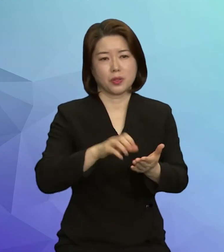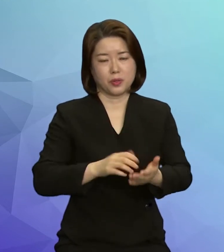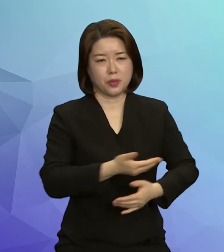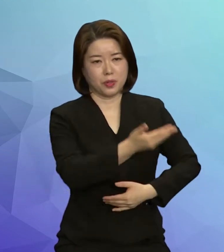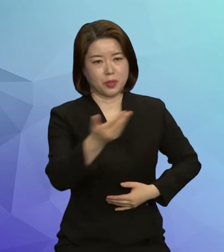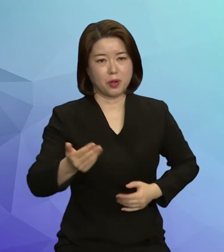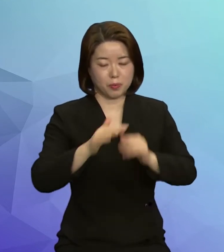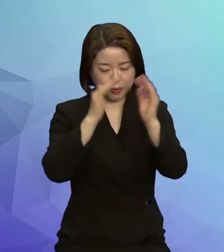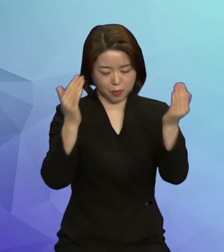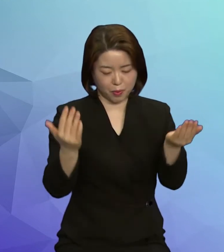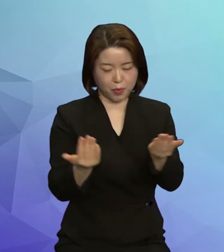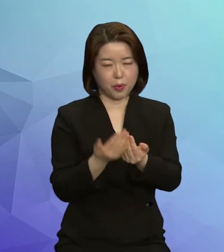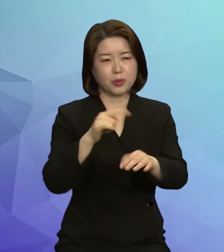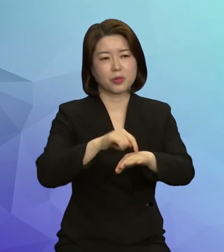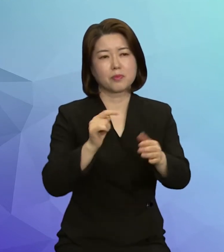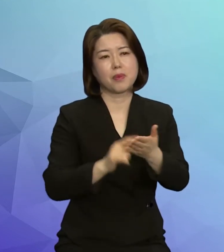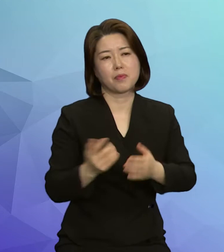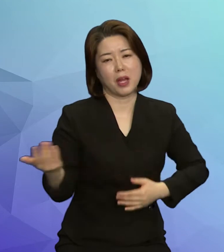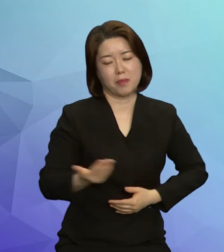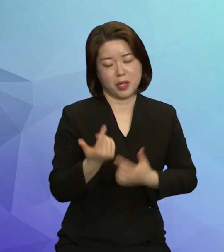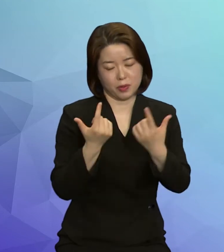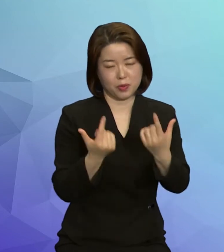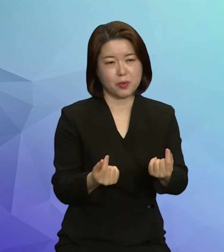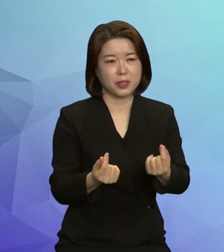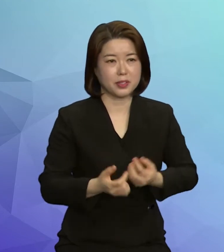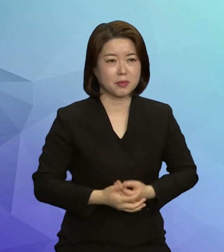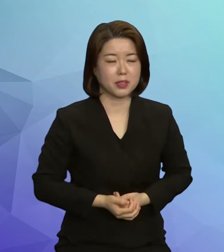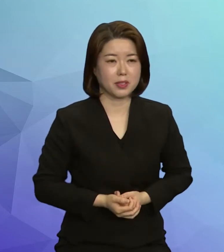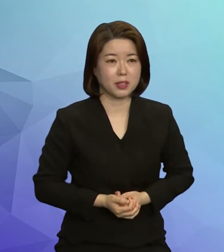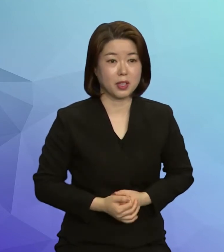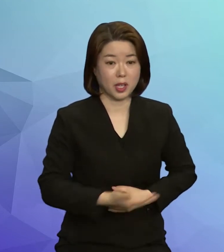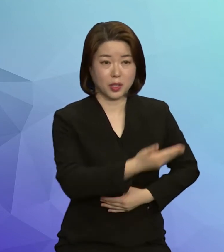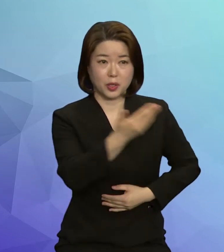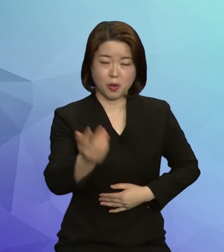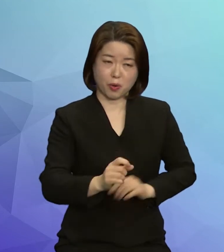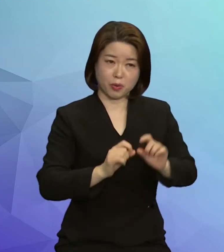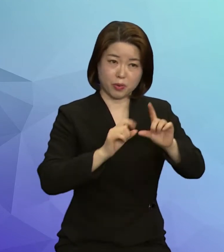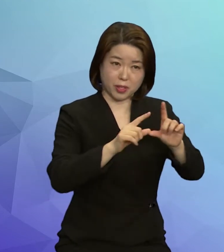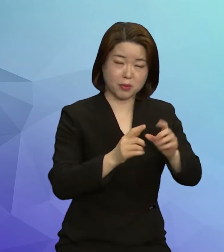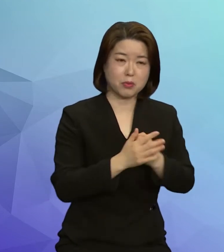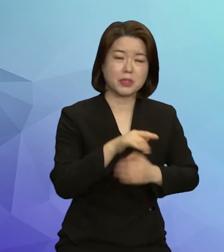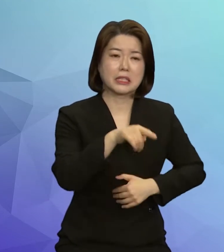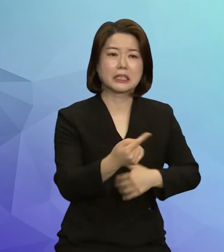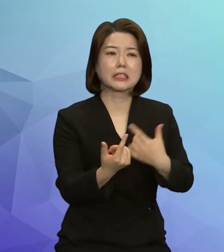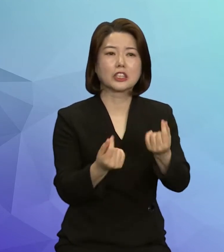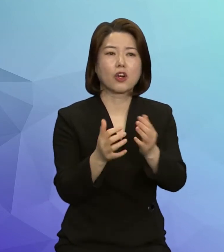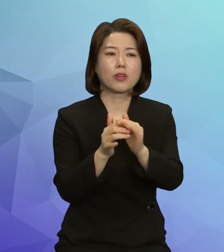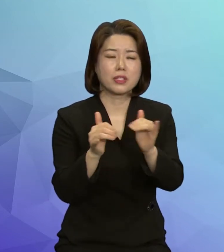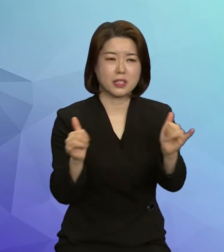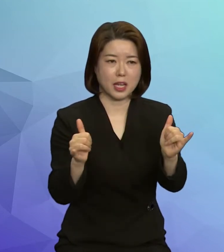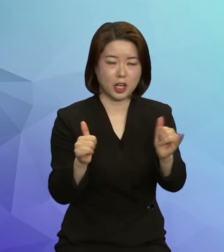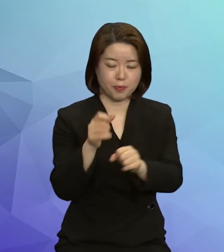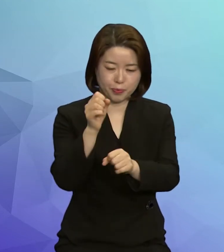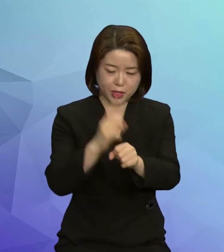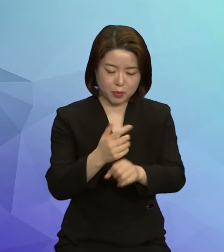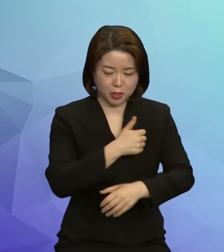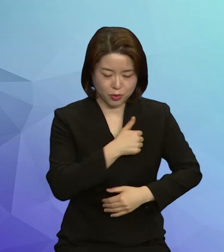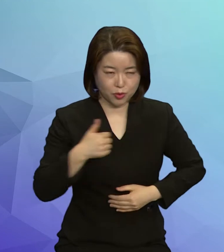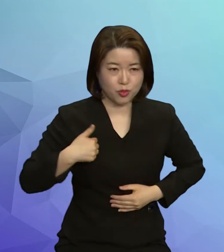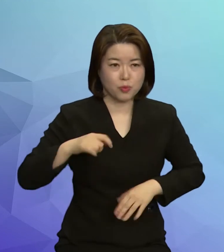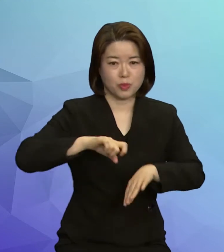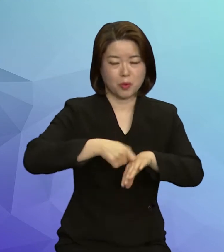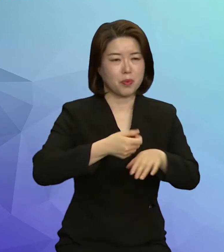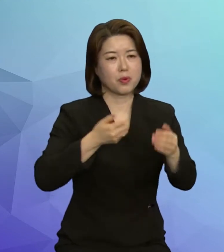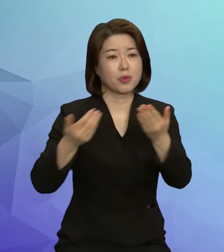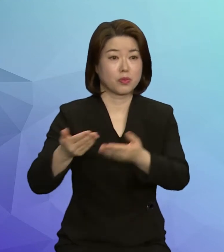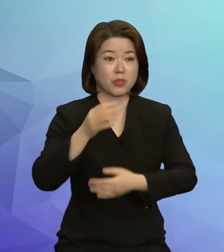정도는 여러분 모두를 마음 아프게 한 것이라 하겠습니다. 여러분 대다수는 그러한 사람에게 이미